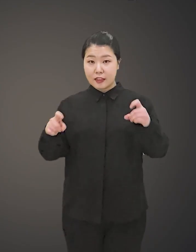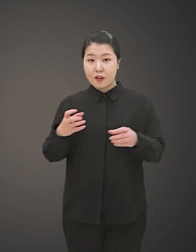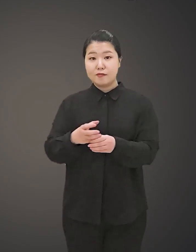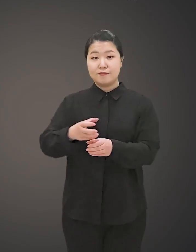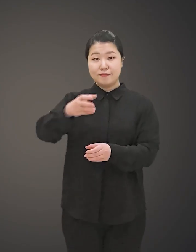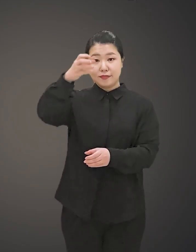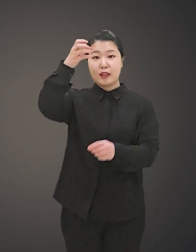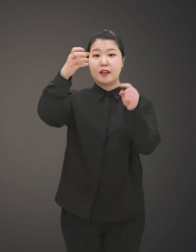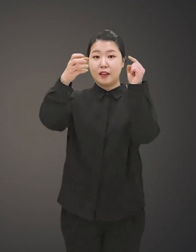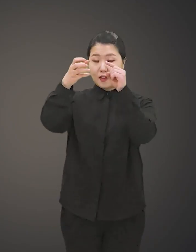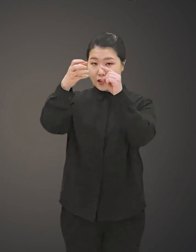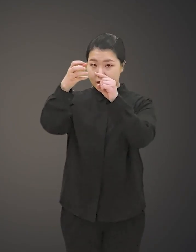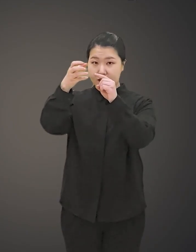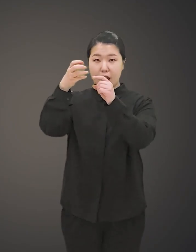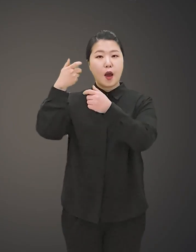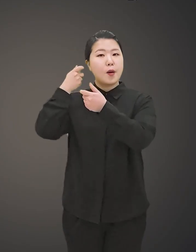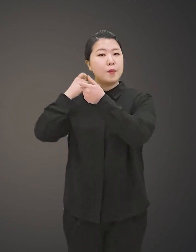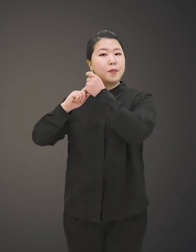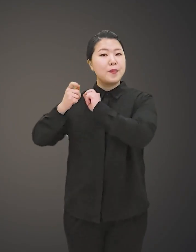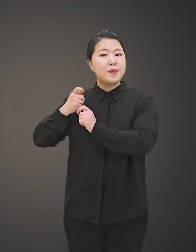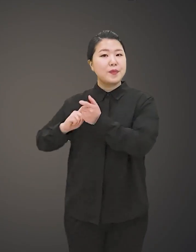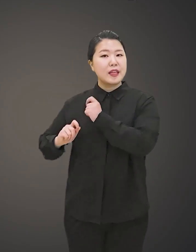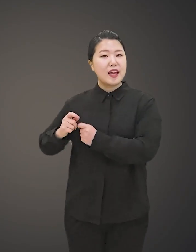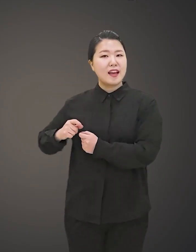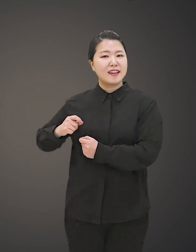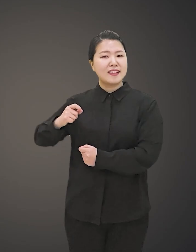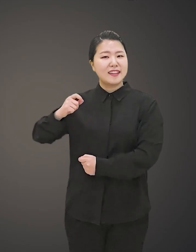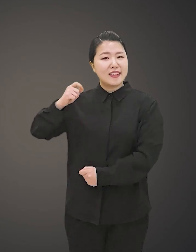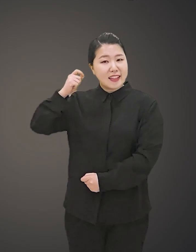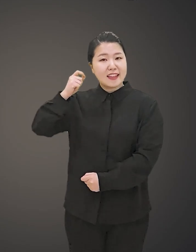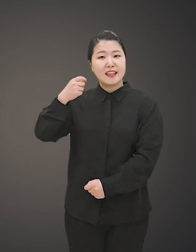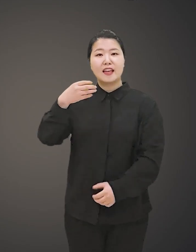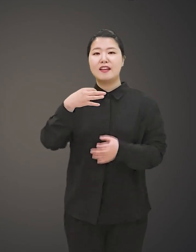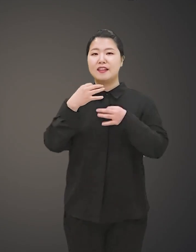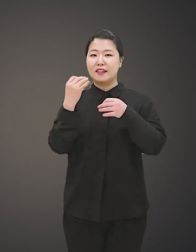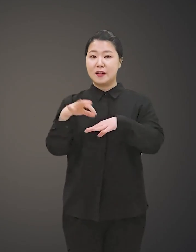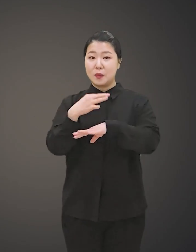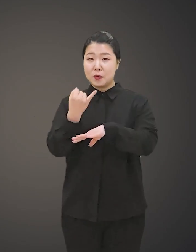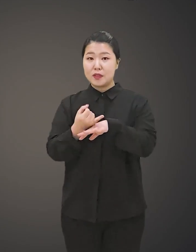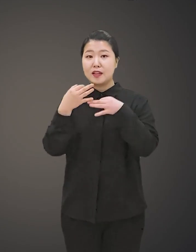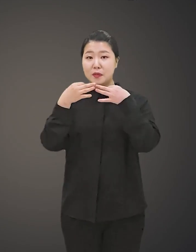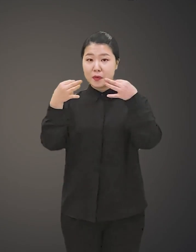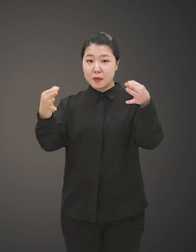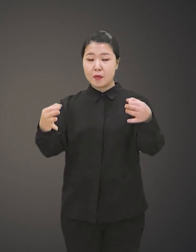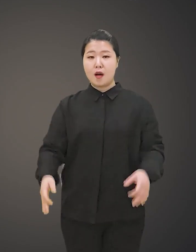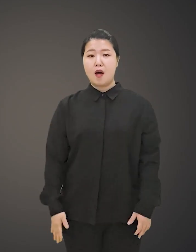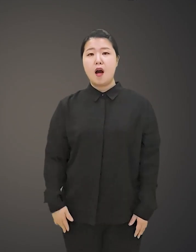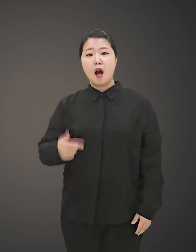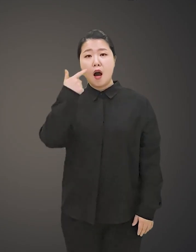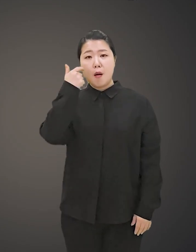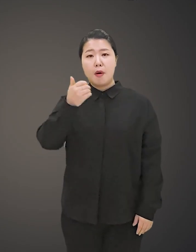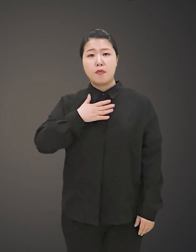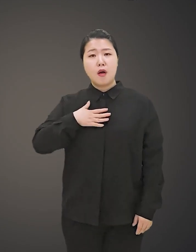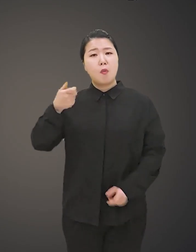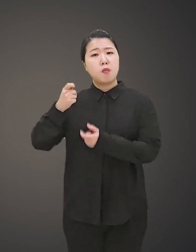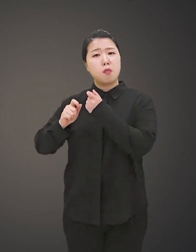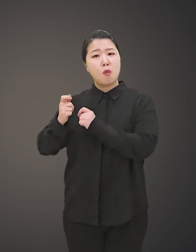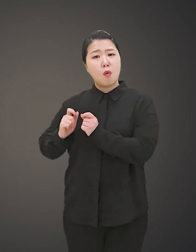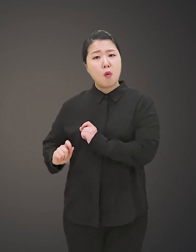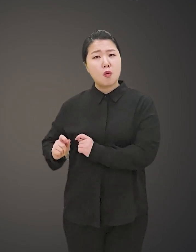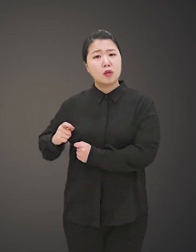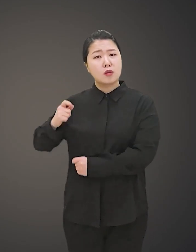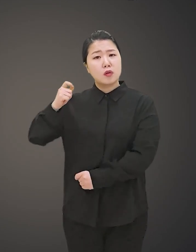높은 성 안. 머리를 길게 따아내린 라푼젤이 소리쳤어요. 아빠, 내가 왜 이렇게까지 머리를 길러야